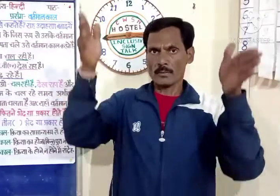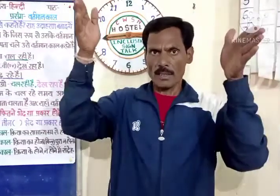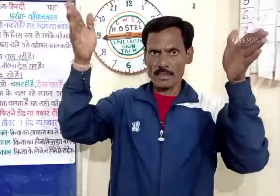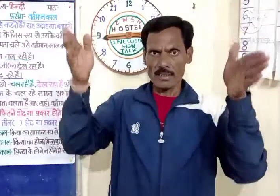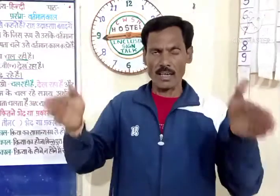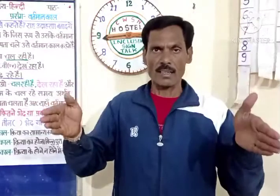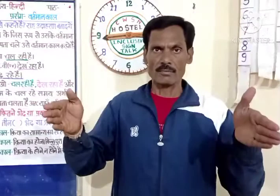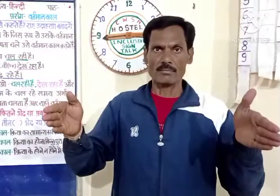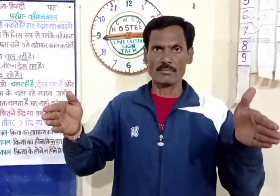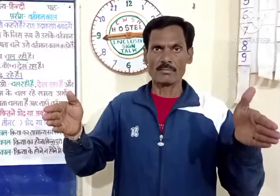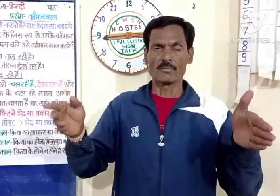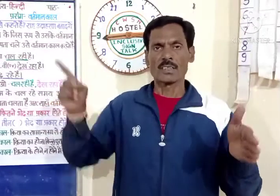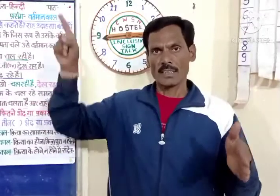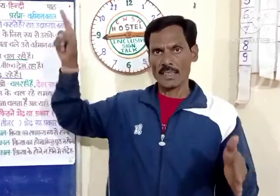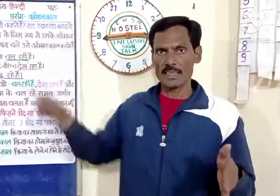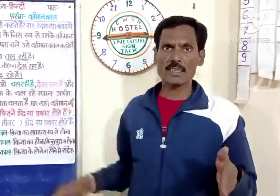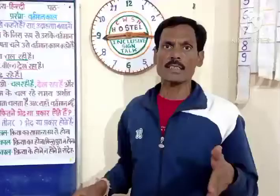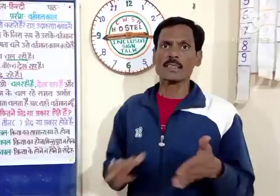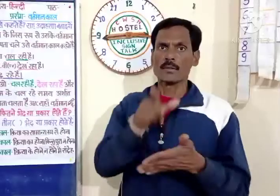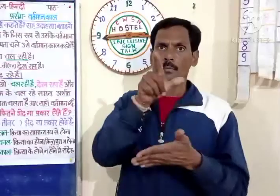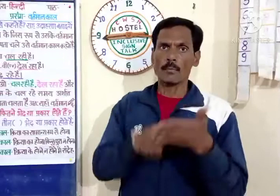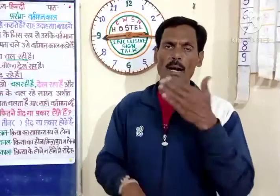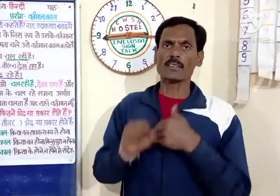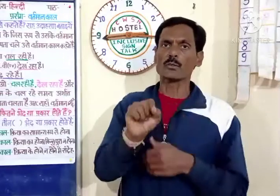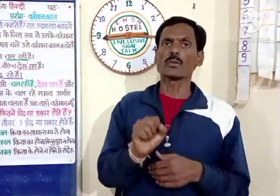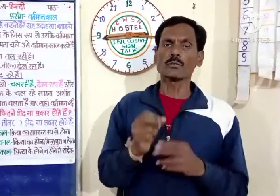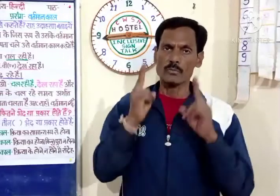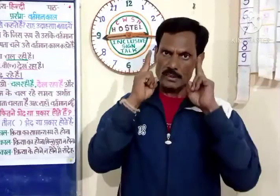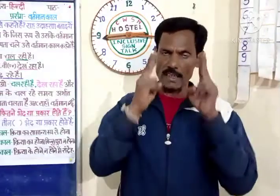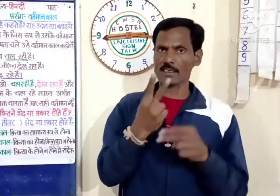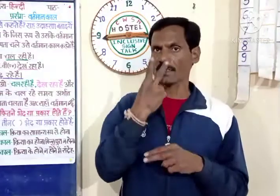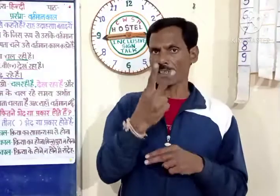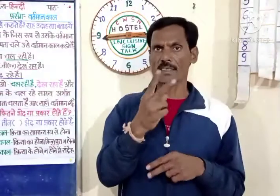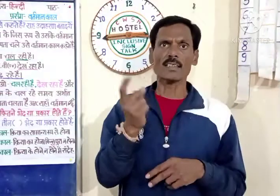वर्तमान काल। इस पाठ को ध्यान से देखिए,